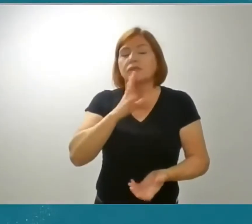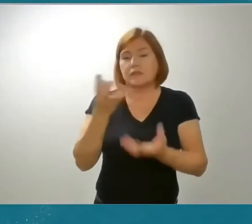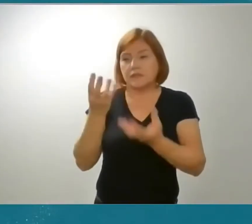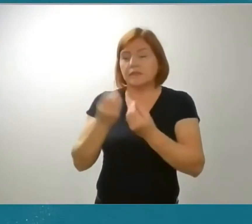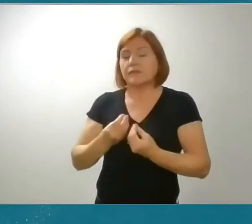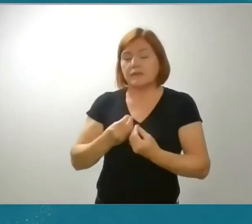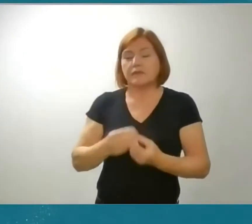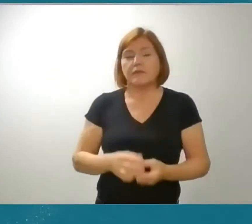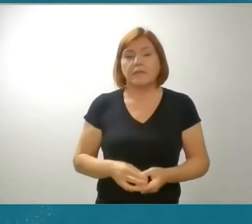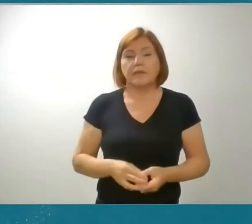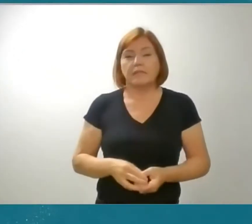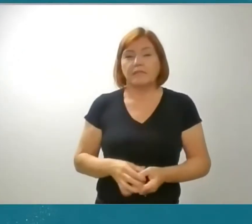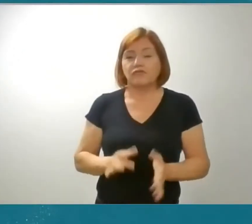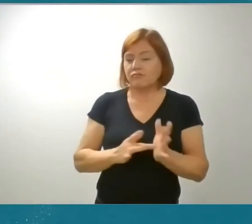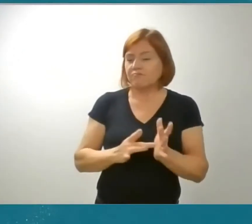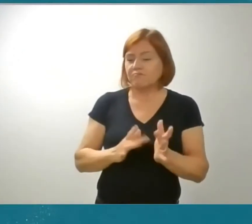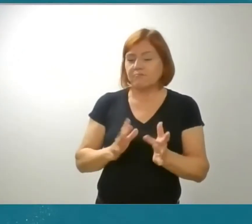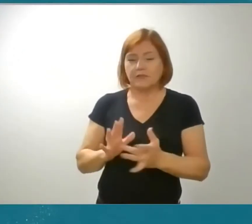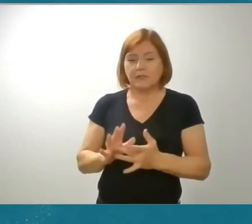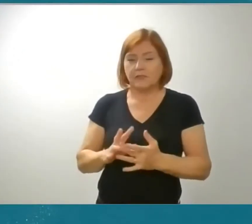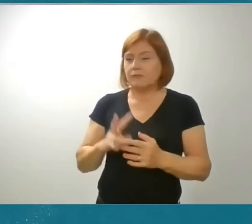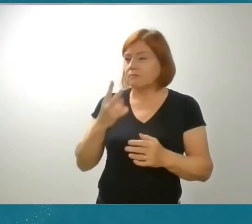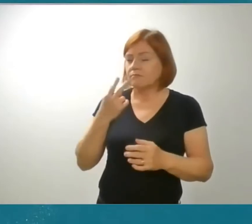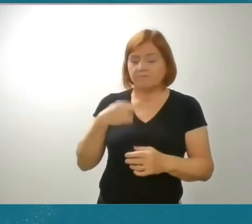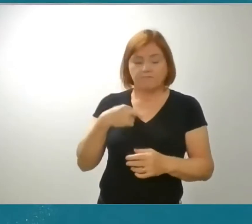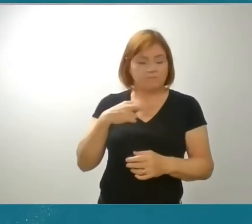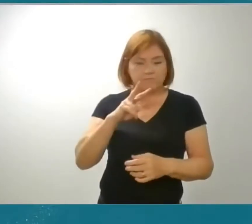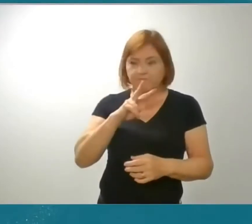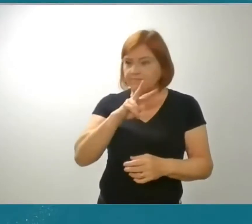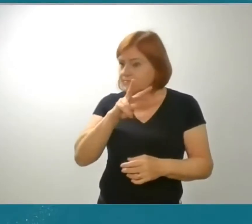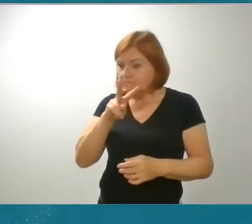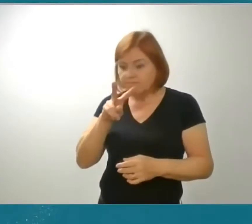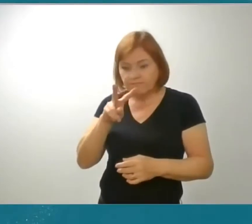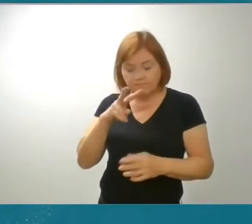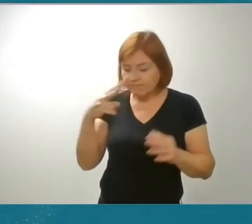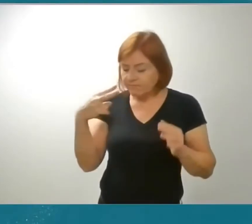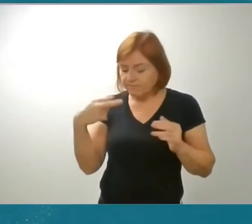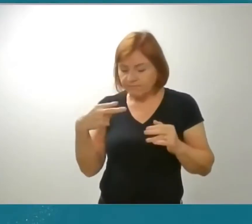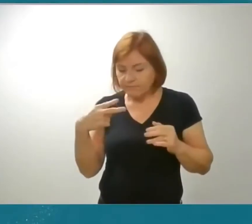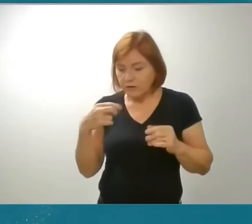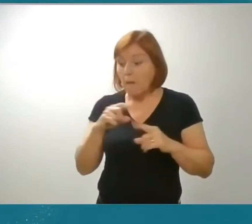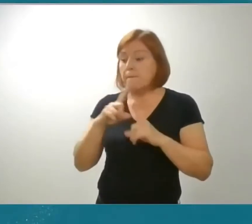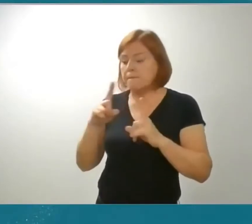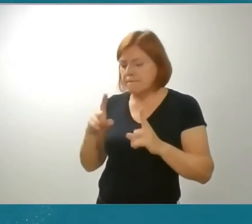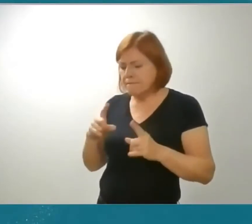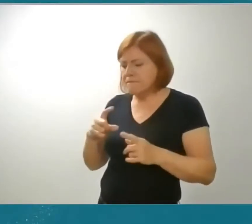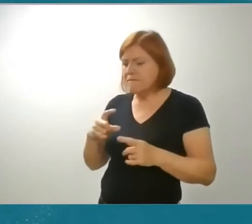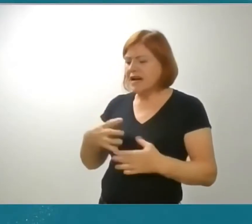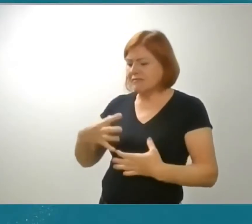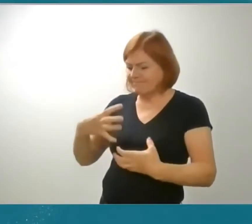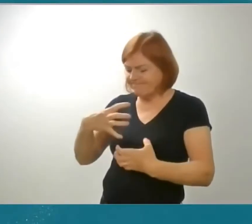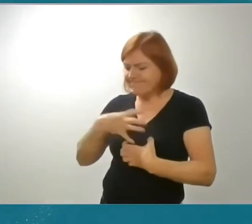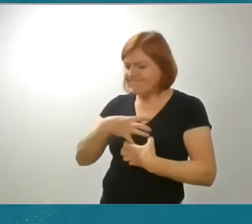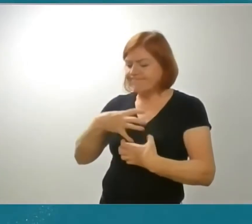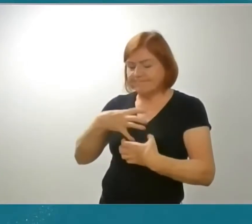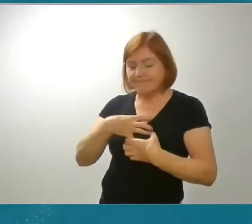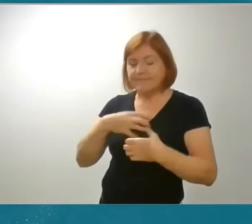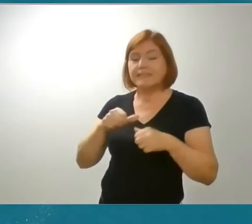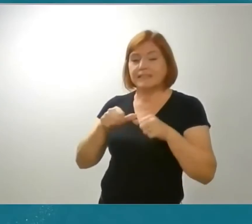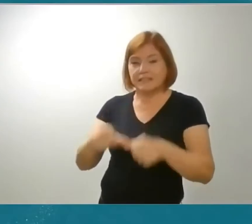por mim. Aleluia! Deus nos deu um caminho. Esse caminho é Ele, é Cristo, né? Aí vamos lá